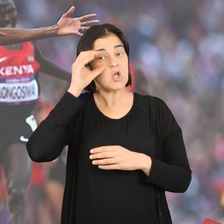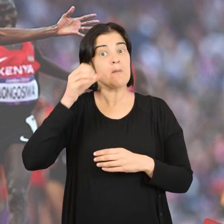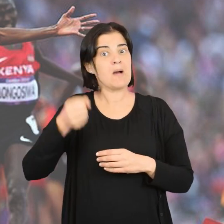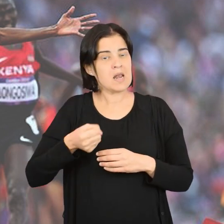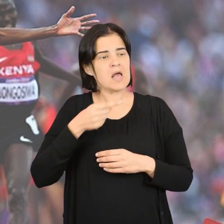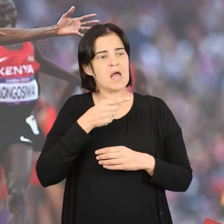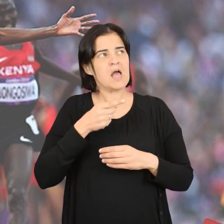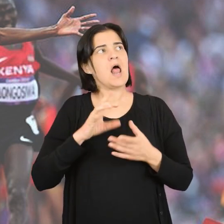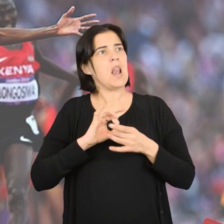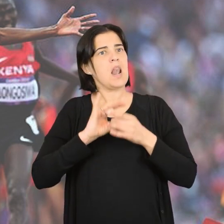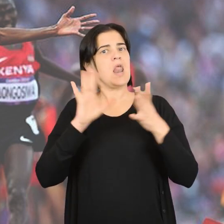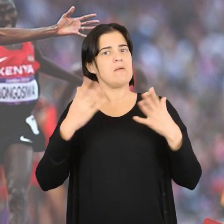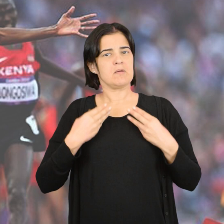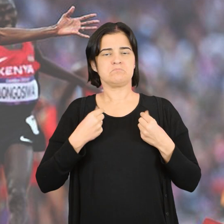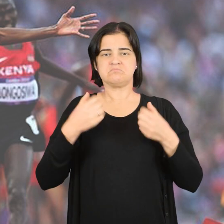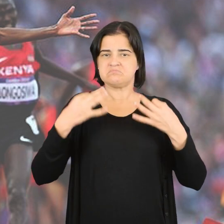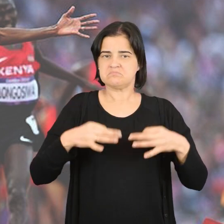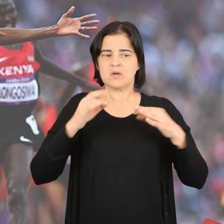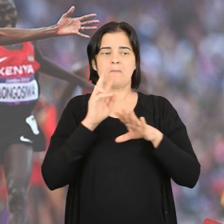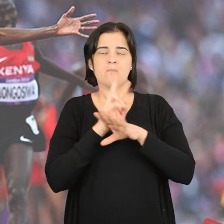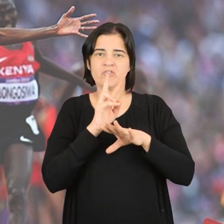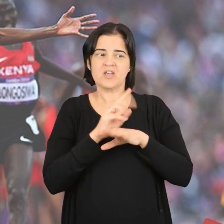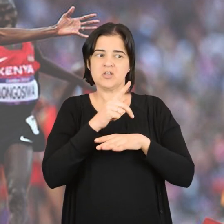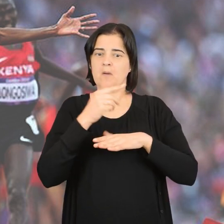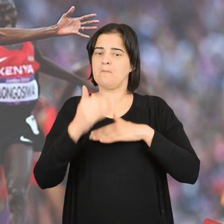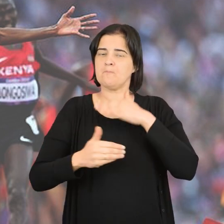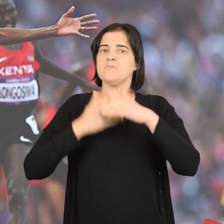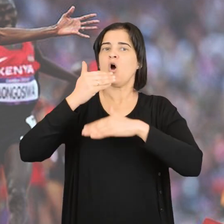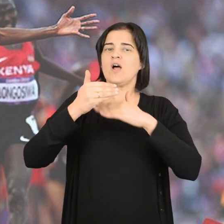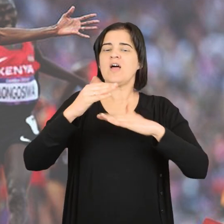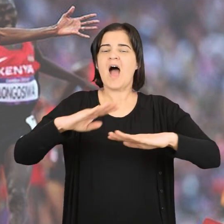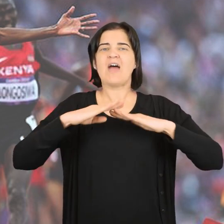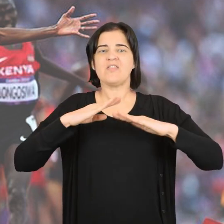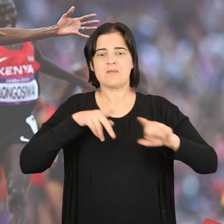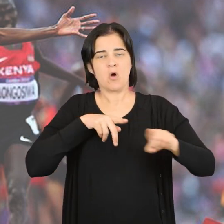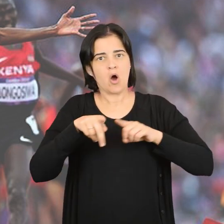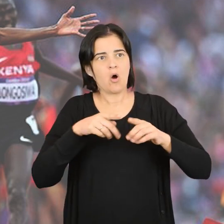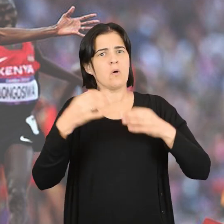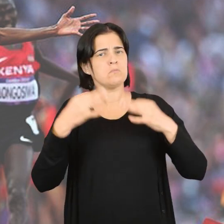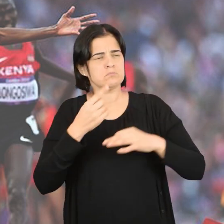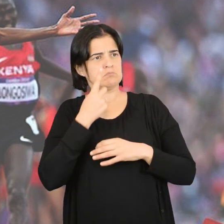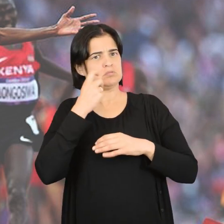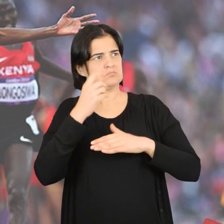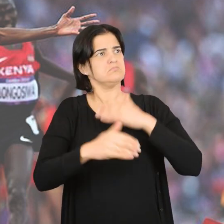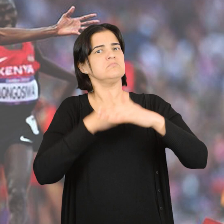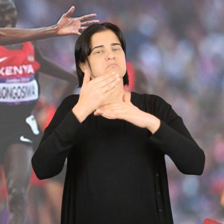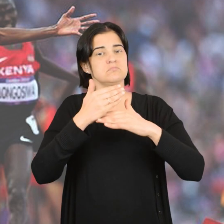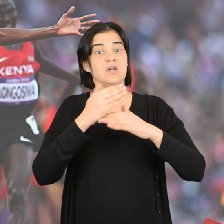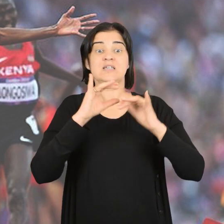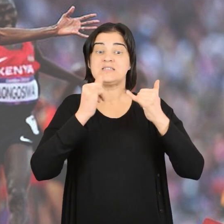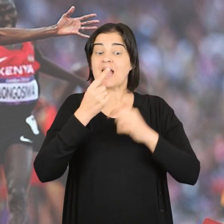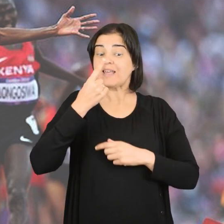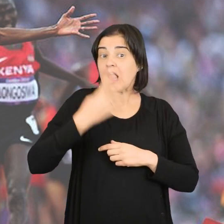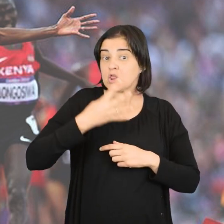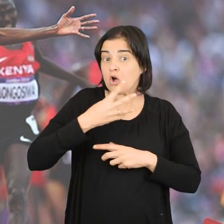con ellos logró sentirse libre y protegido su Progreso en atletismo